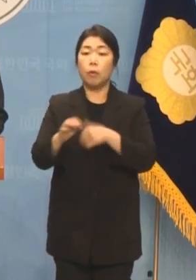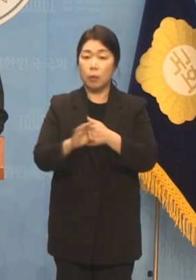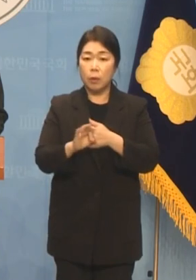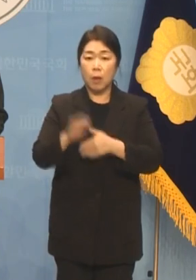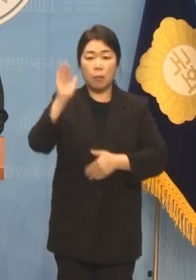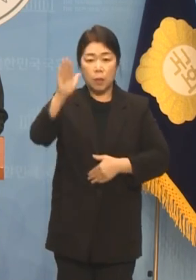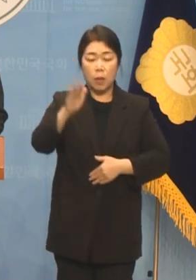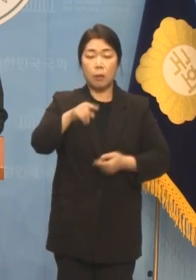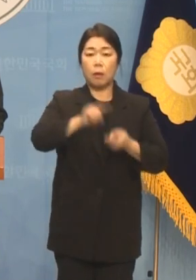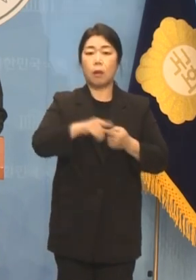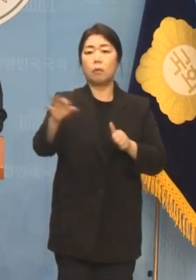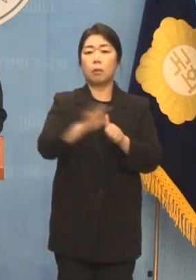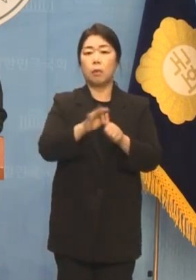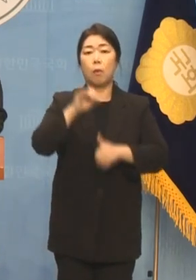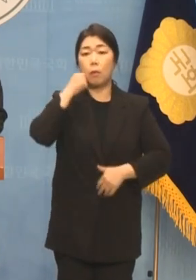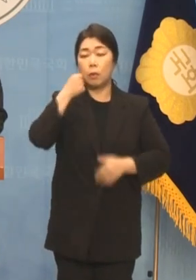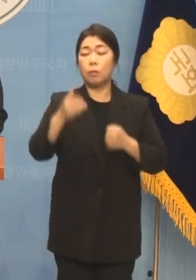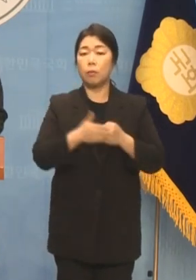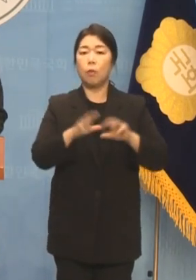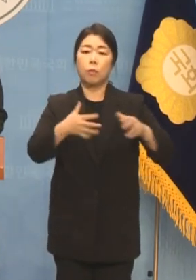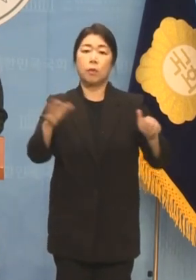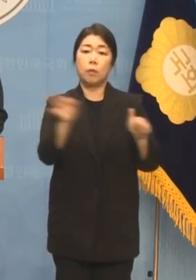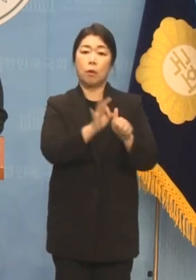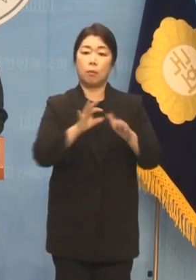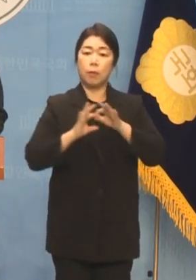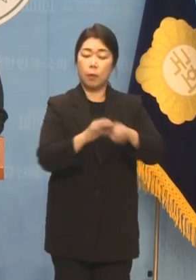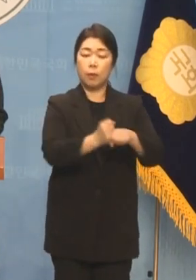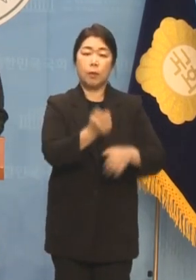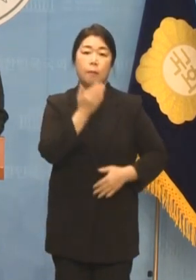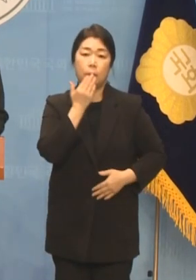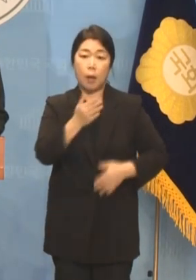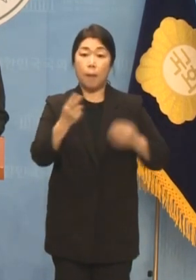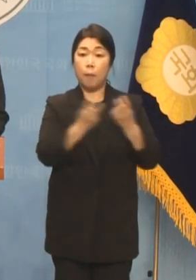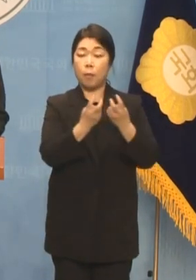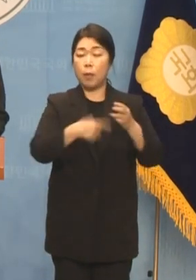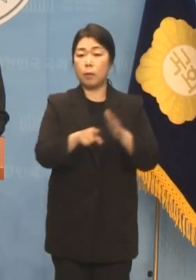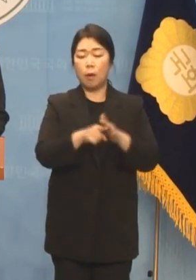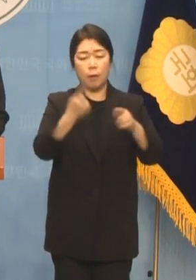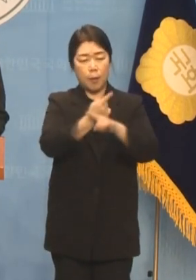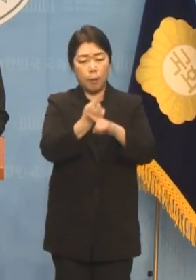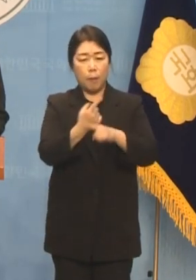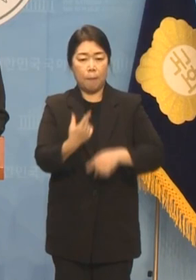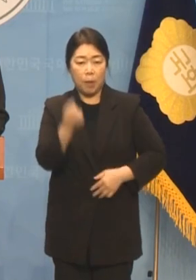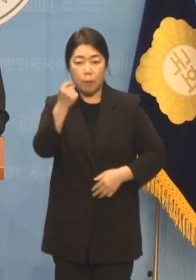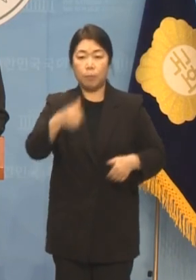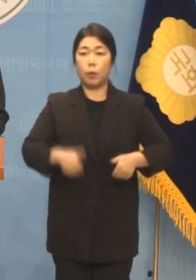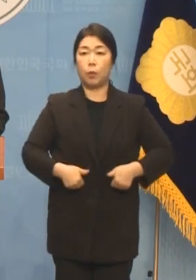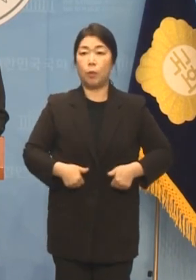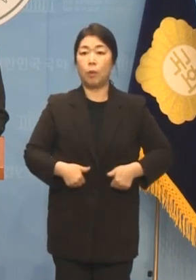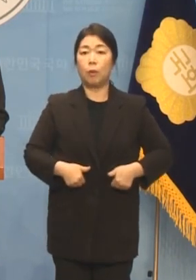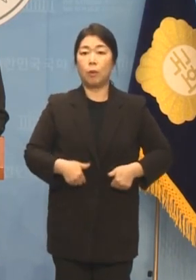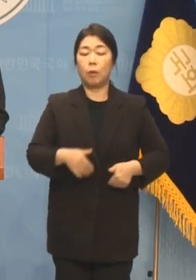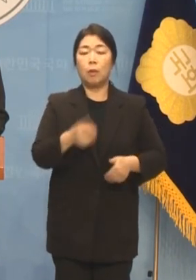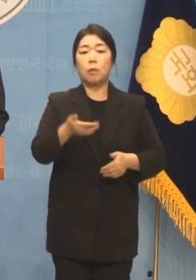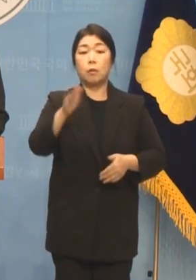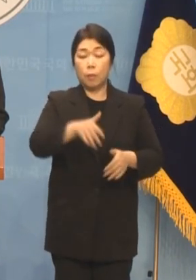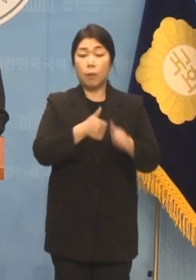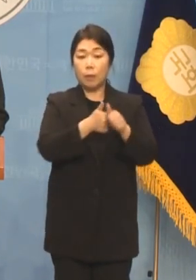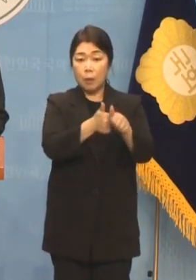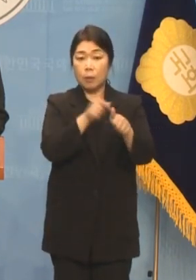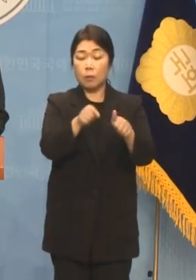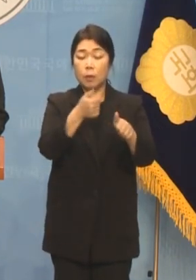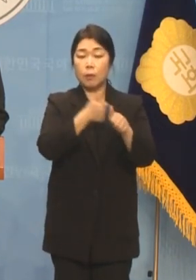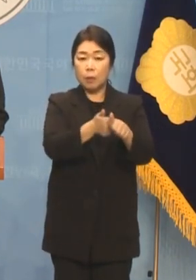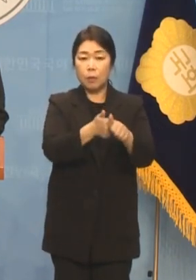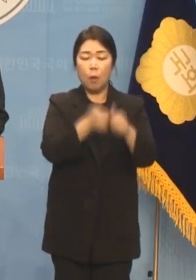때문에 국민연금의 지속 가능성을 위한 개혁의 강도는 더 강해져야 하고 그만큼 고통과 실행 부담이 커질